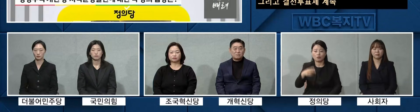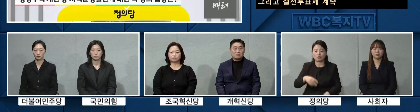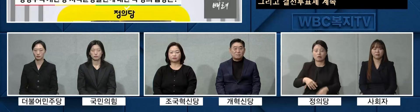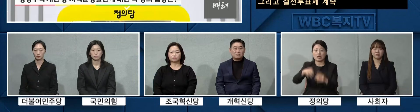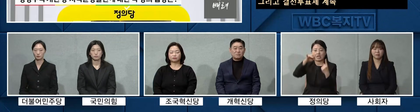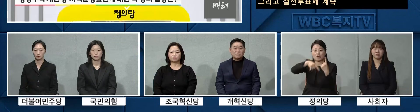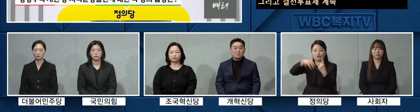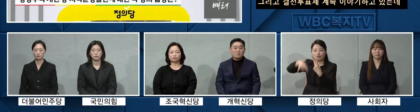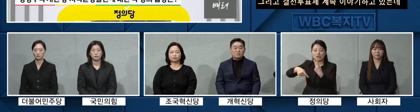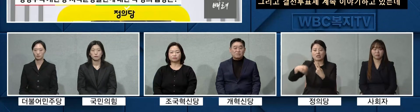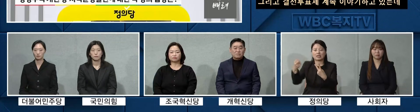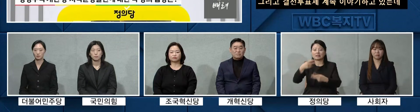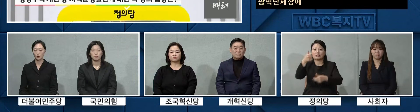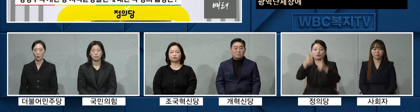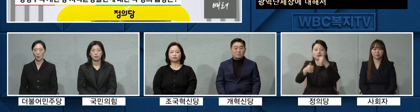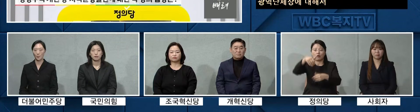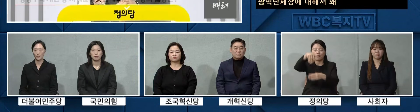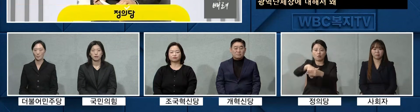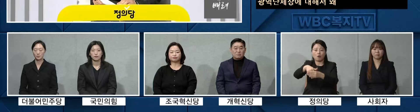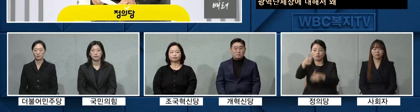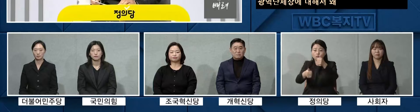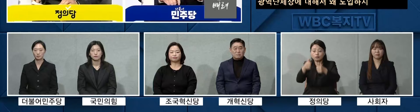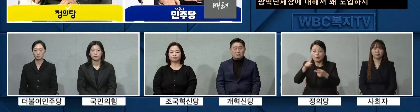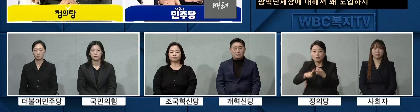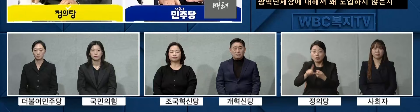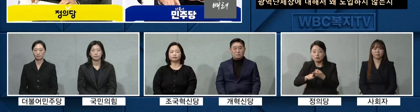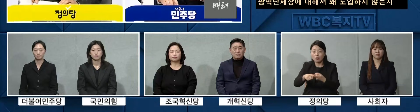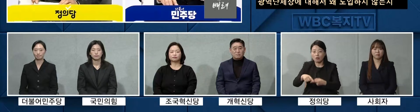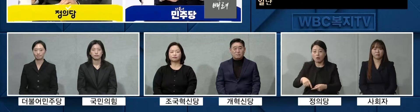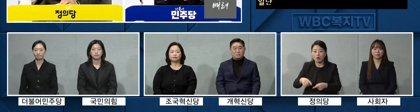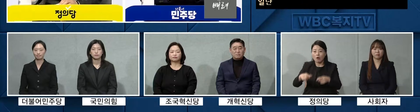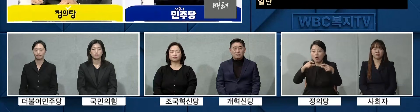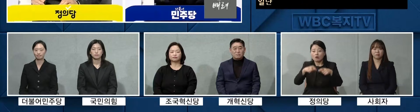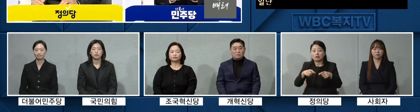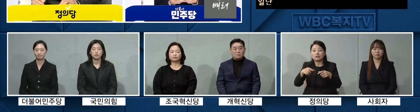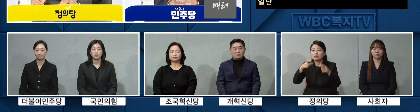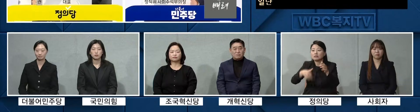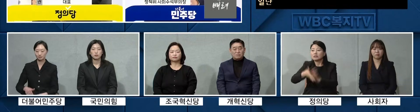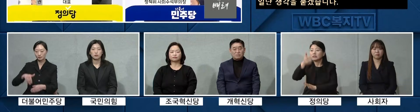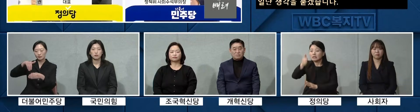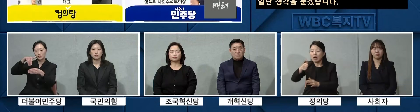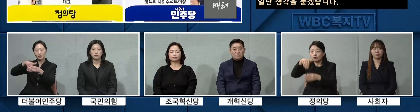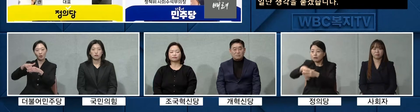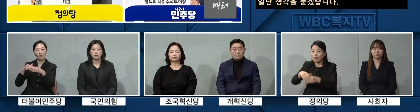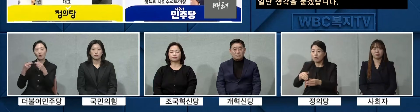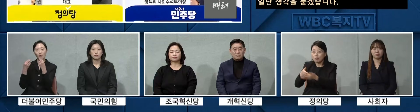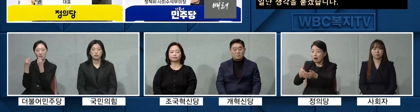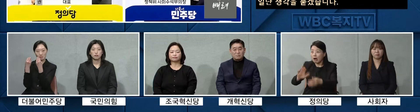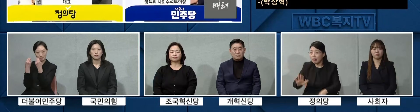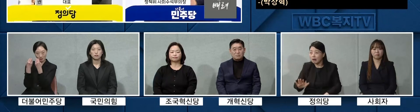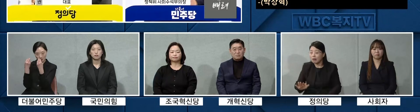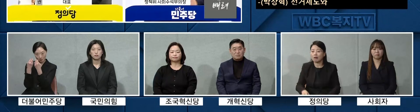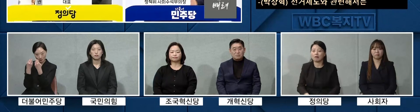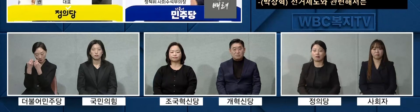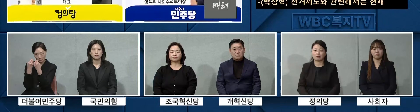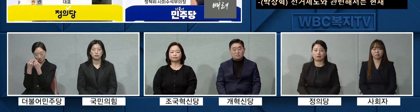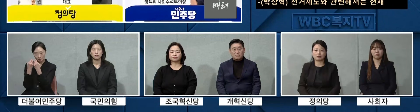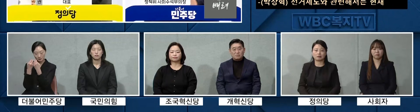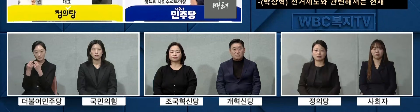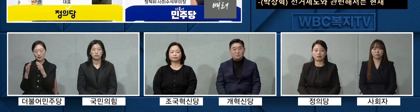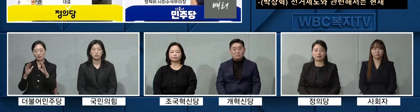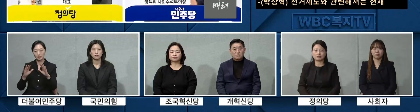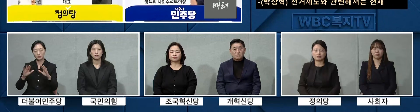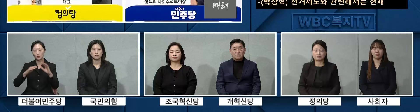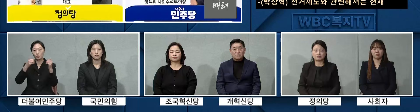않는지 일단 생각을 묻겠습니다. 예, 선거 제도와 관련되어서는 현재 국회에서